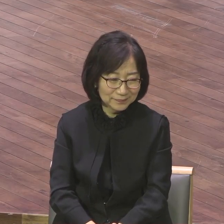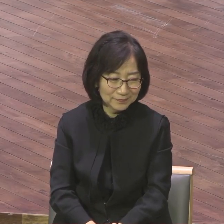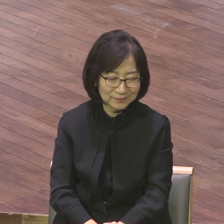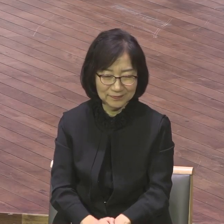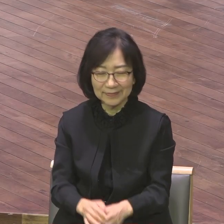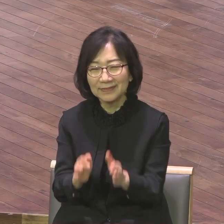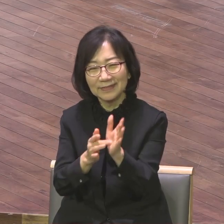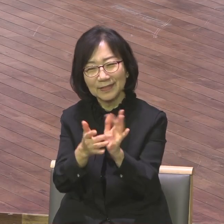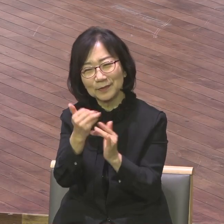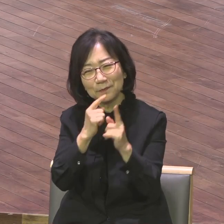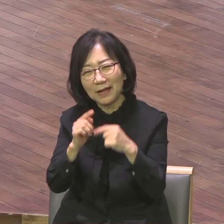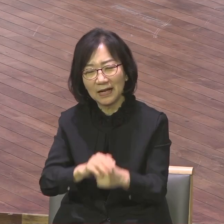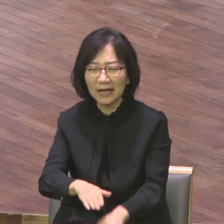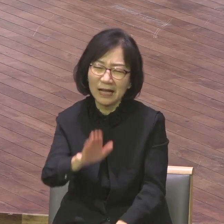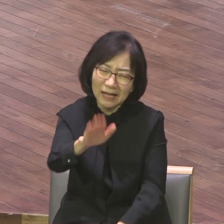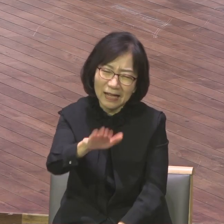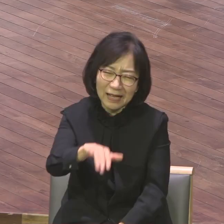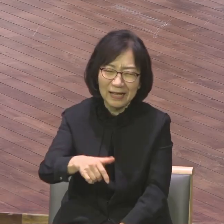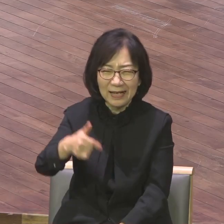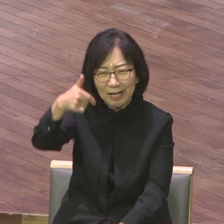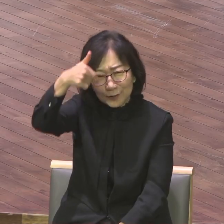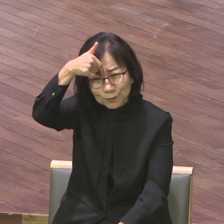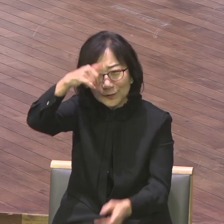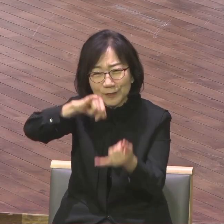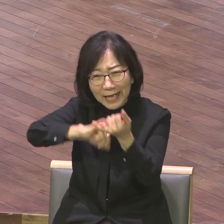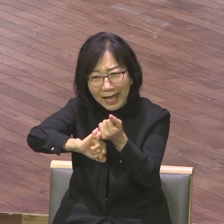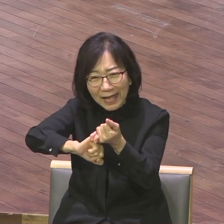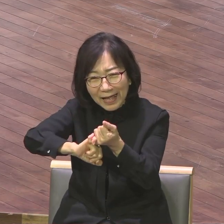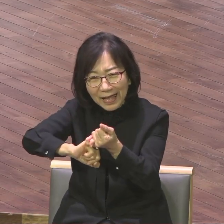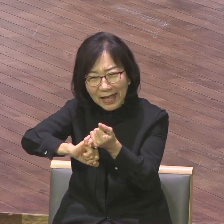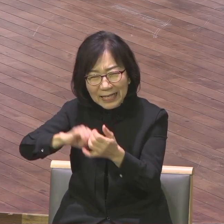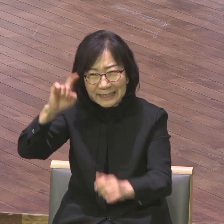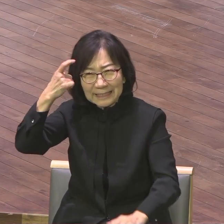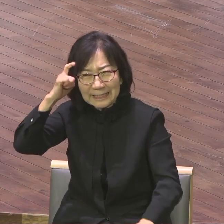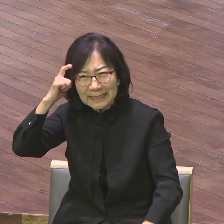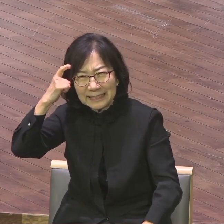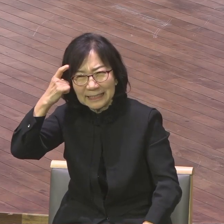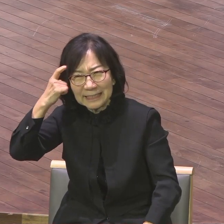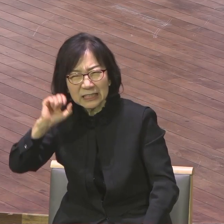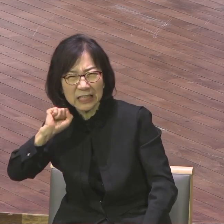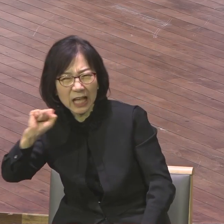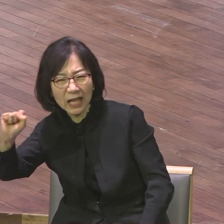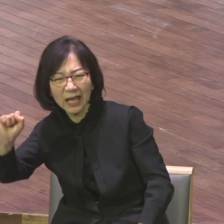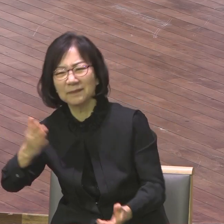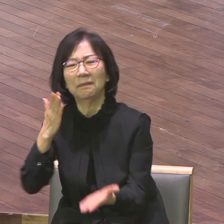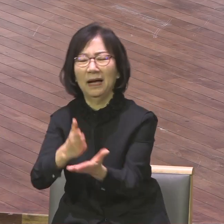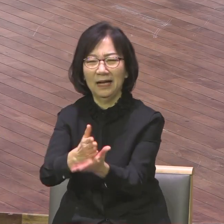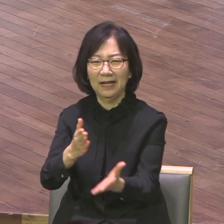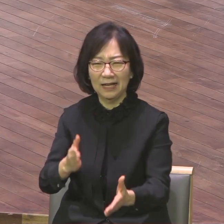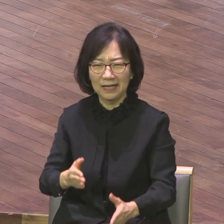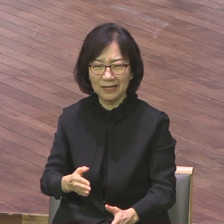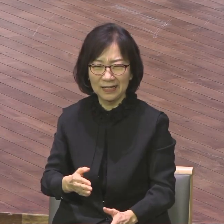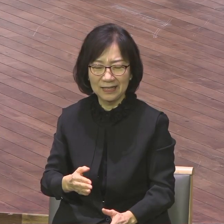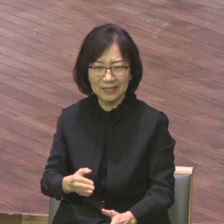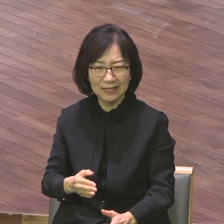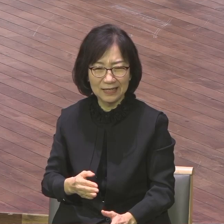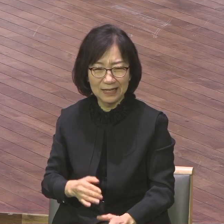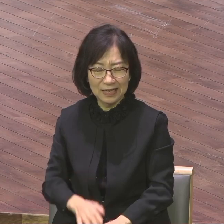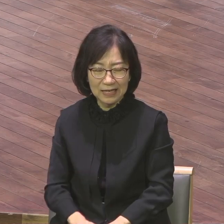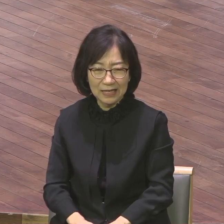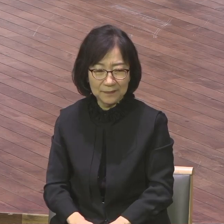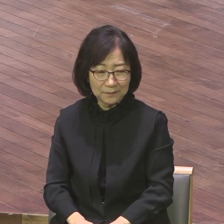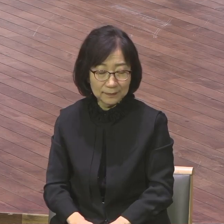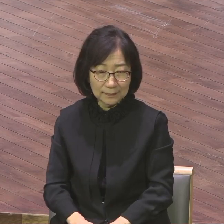이상 구약 개념에 빠져 있지 마라. 구약 개념, 이 구약 개념에 빠져 있는, 이제는 더